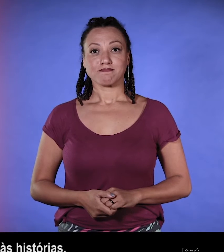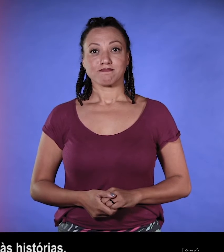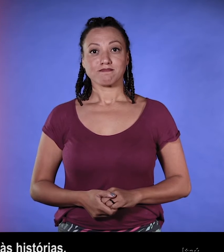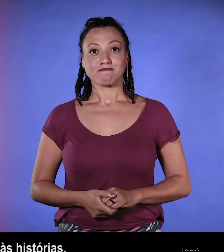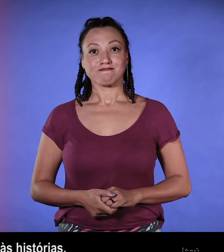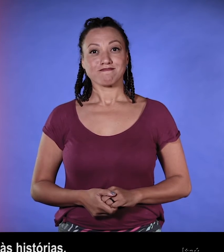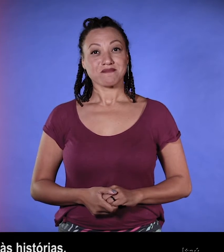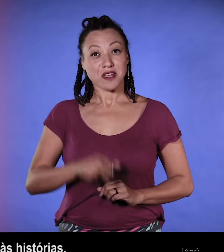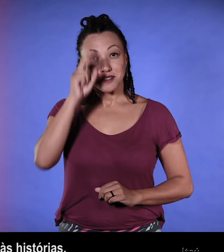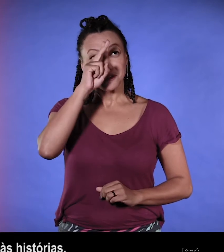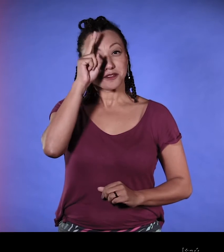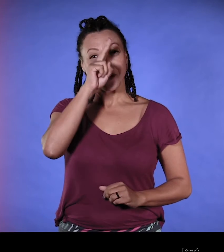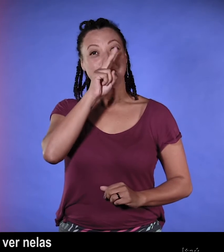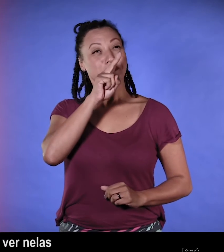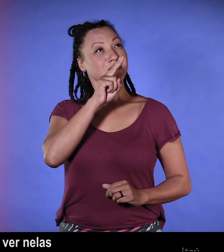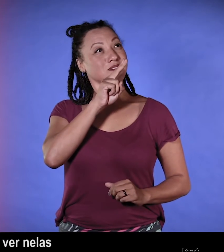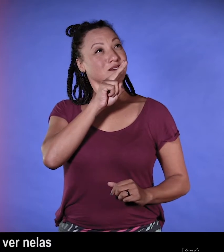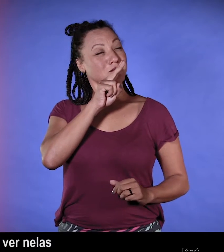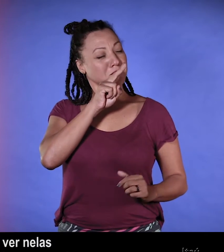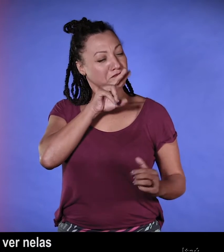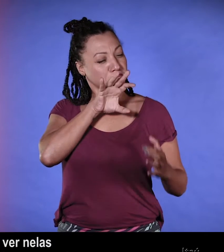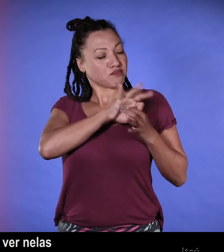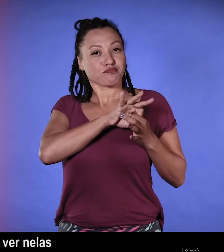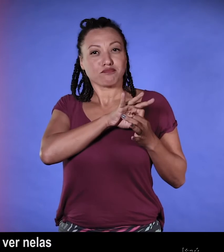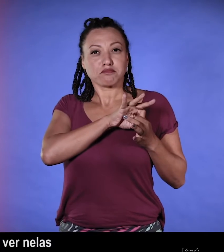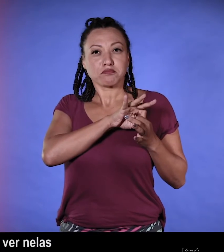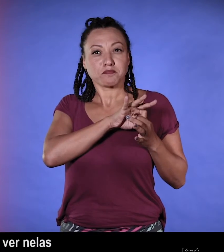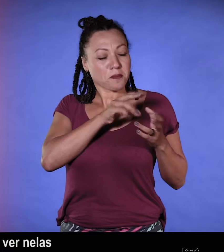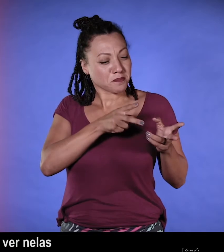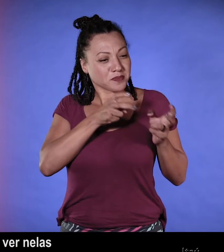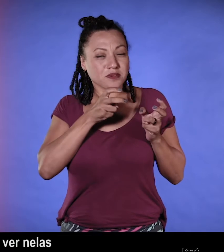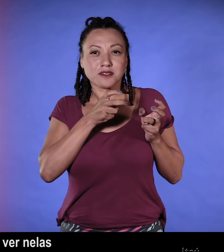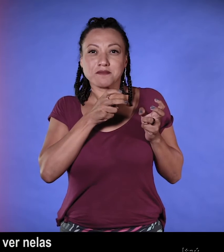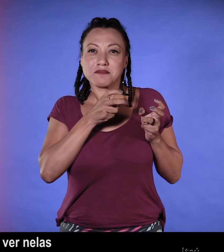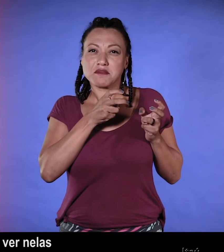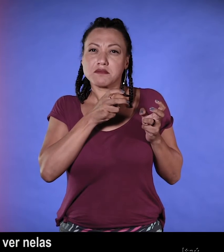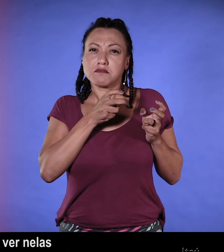Que me ligou nas histórias, que comecei a ver nelas